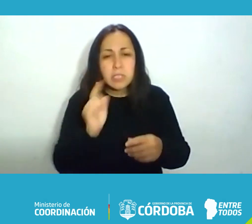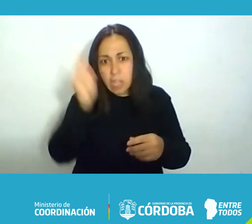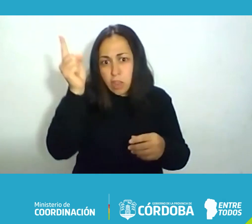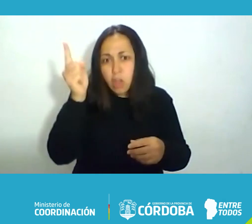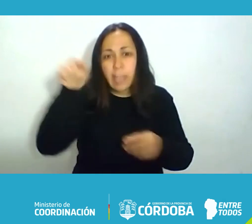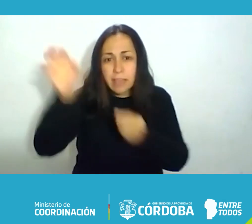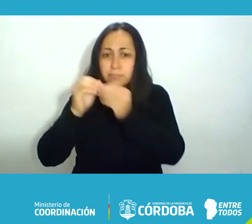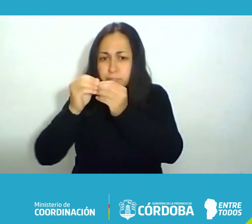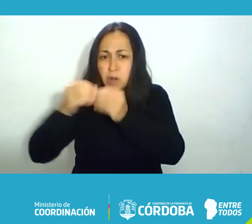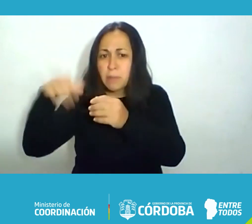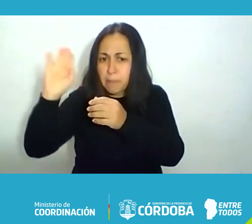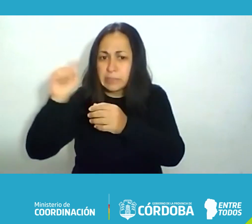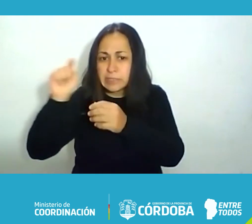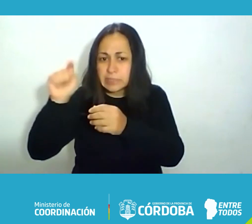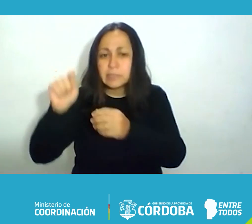Punilla.